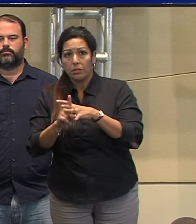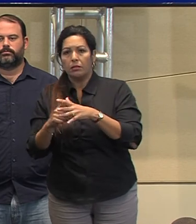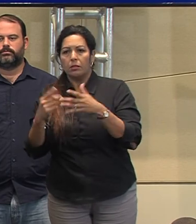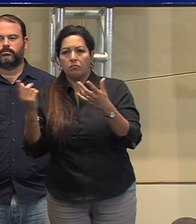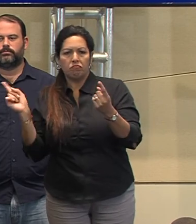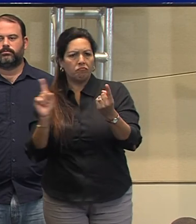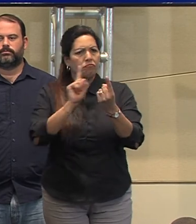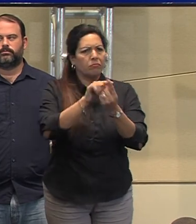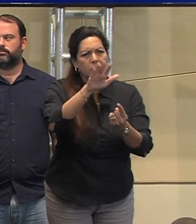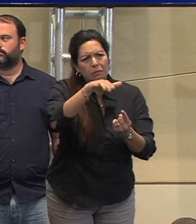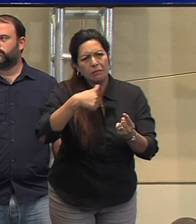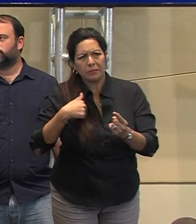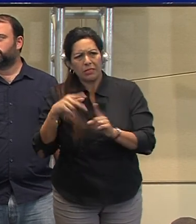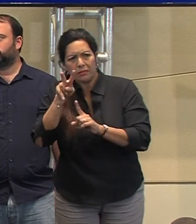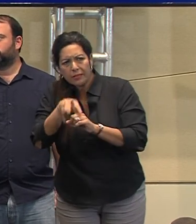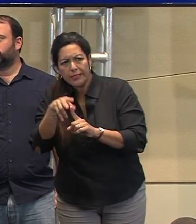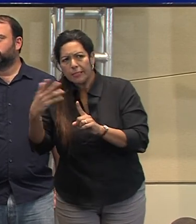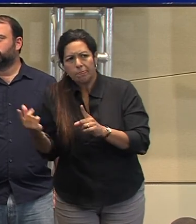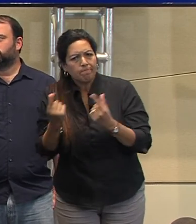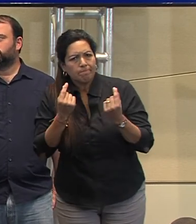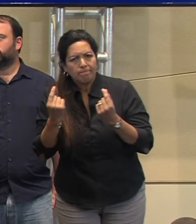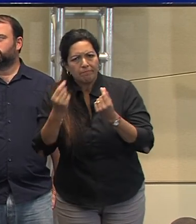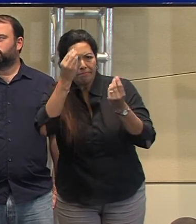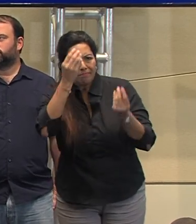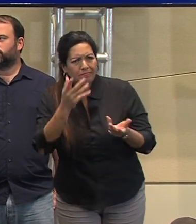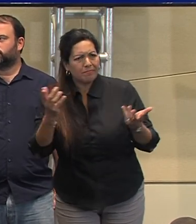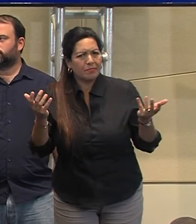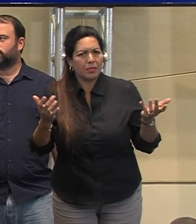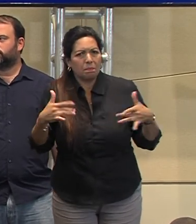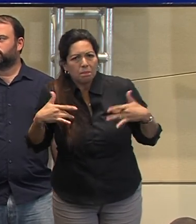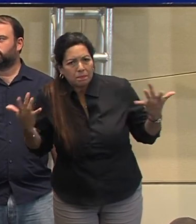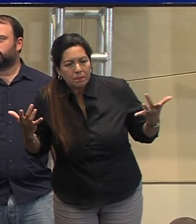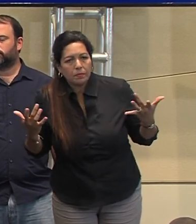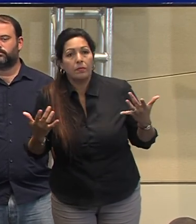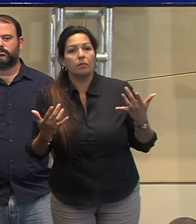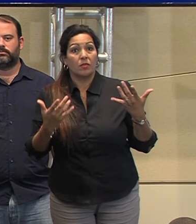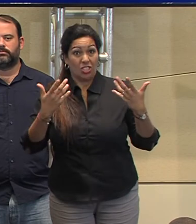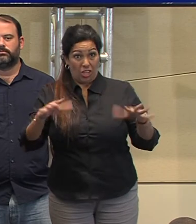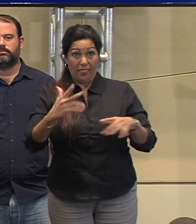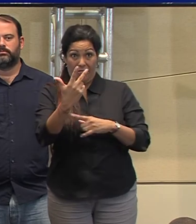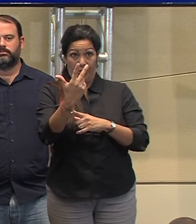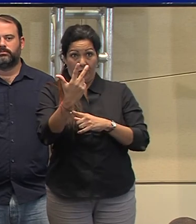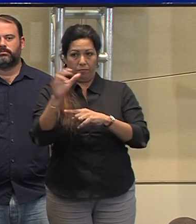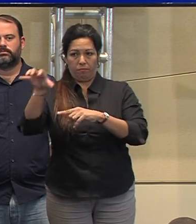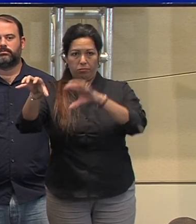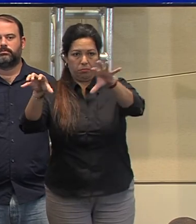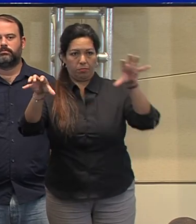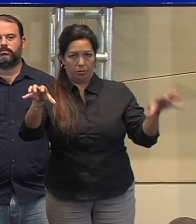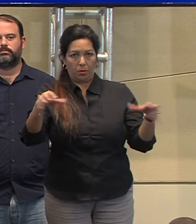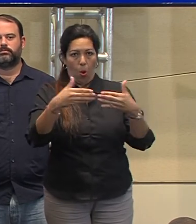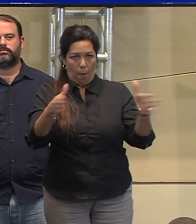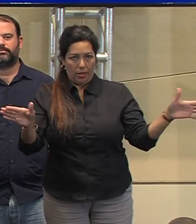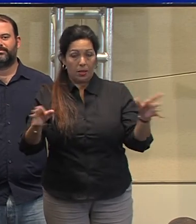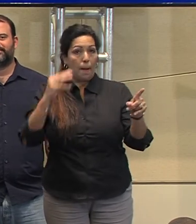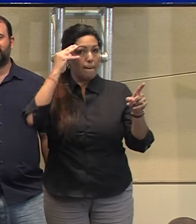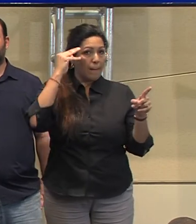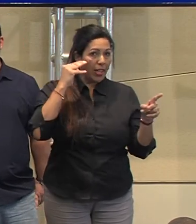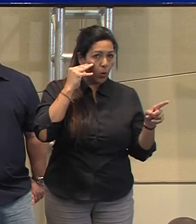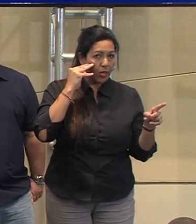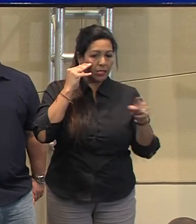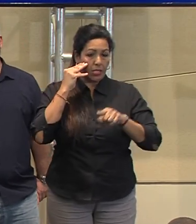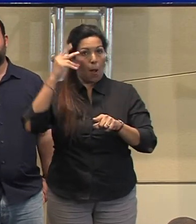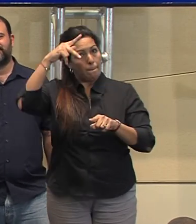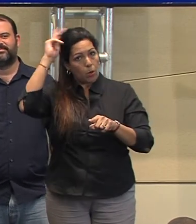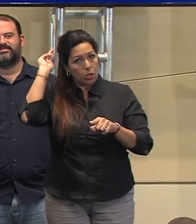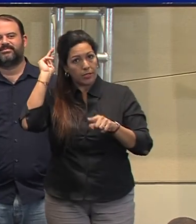estatus de su solicitud luego de que han solicitado tenemos ya tres abiertos en mayagüez ponce y humacao